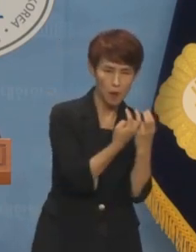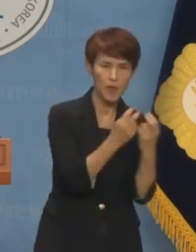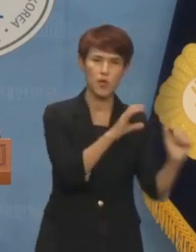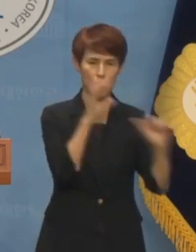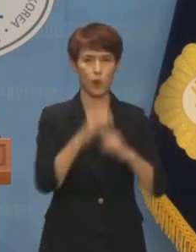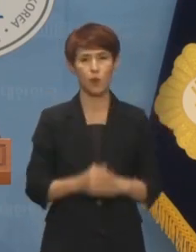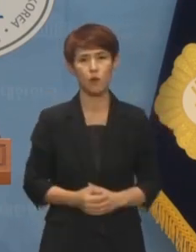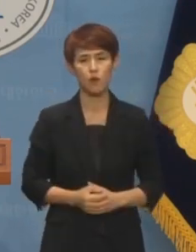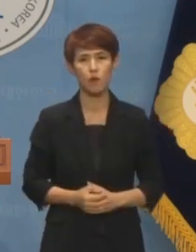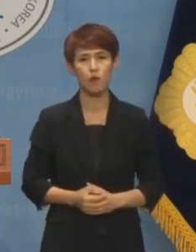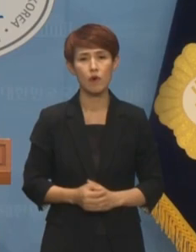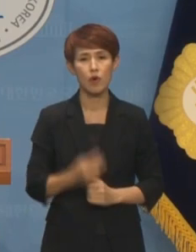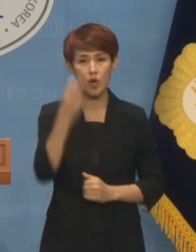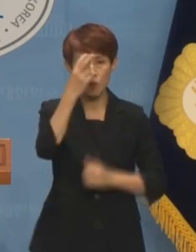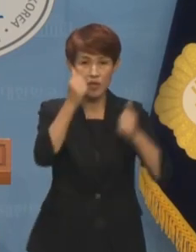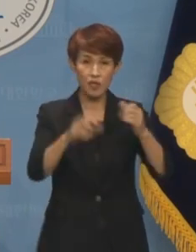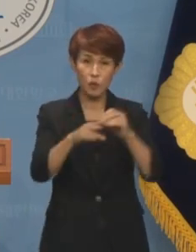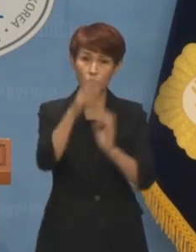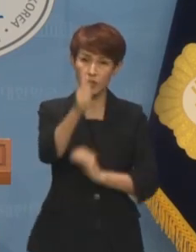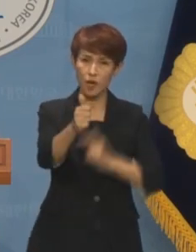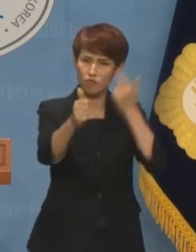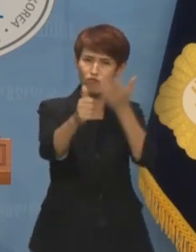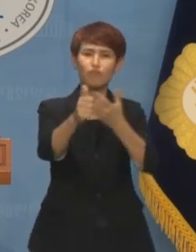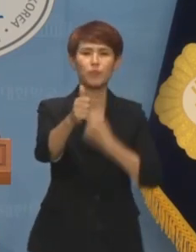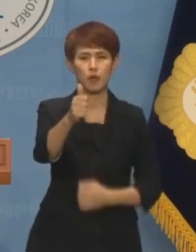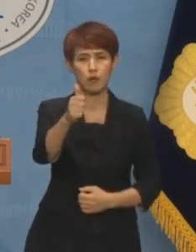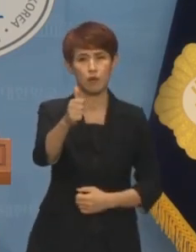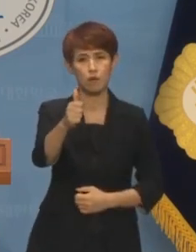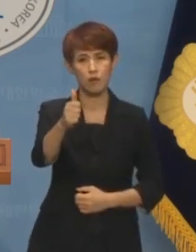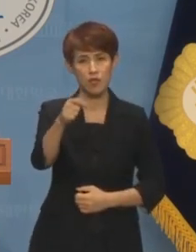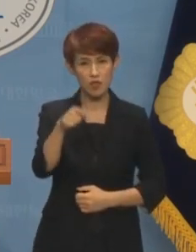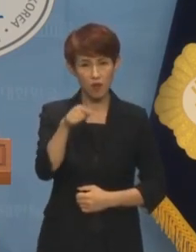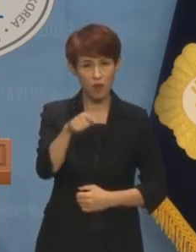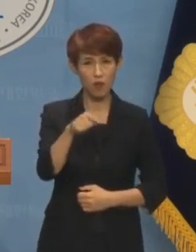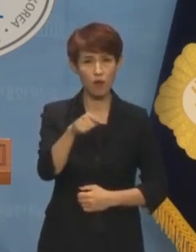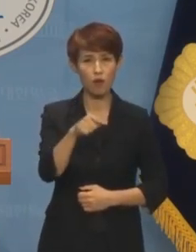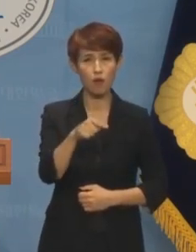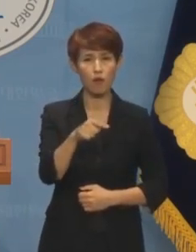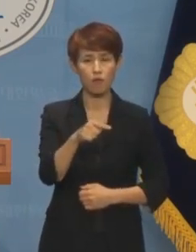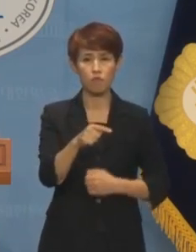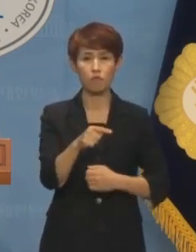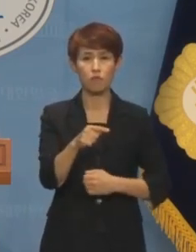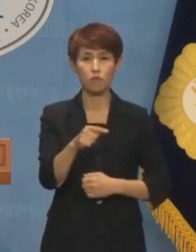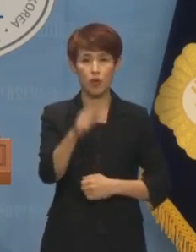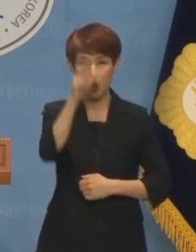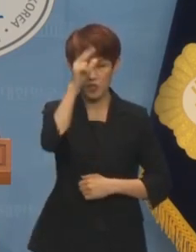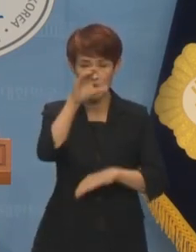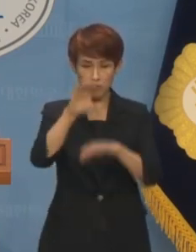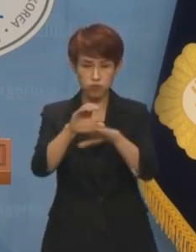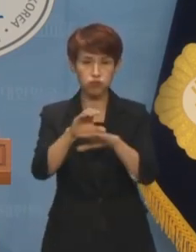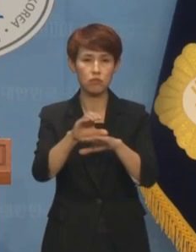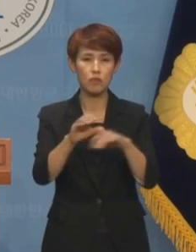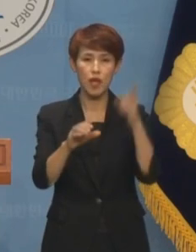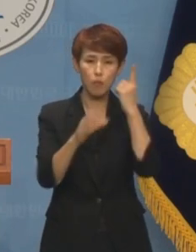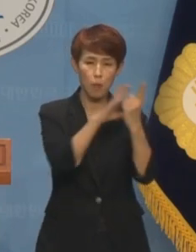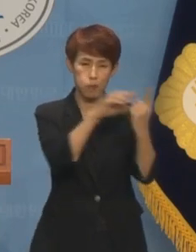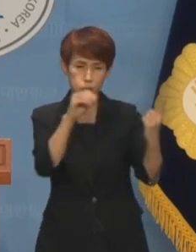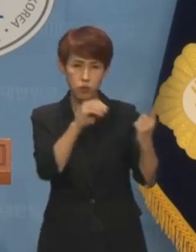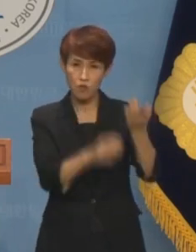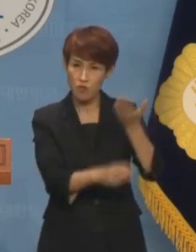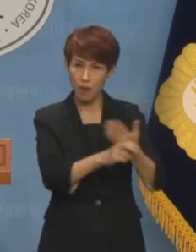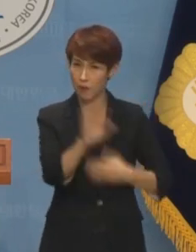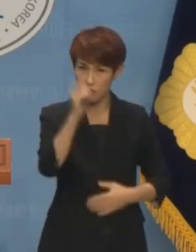이원석 검찰총장에게 다시 묻습니다. 이래도 디넷이 위법하지 않은가요? 이 대법원 판결에